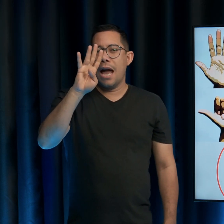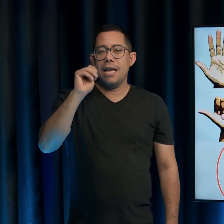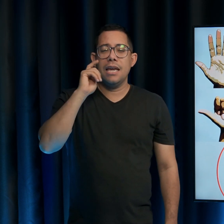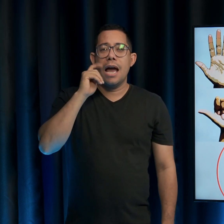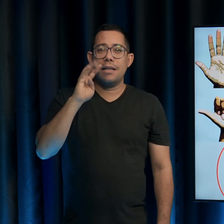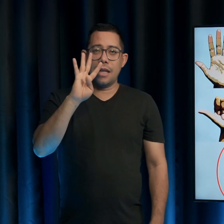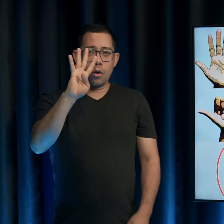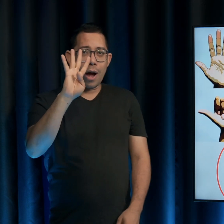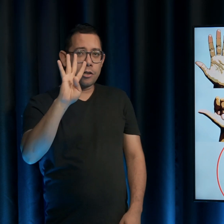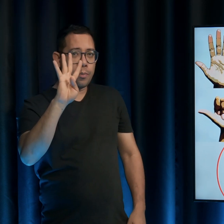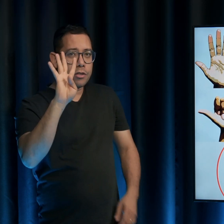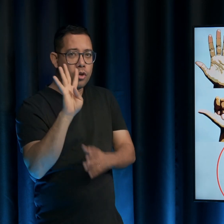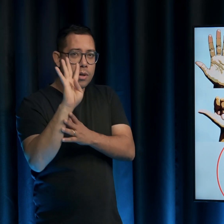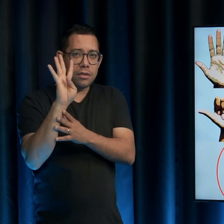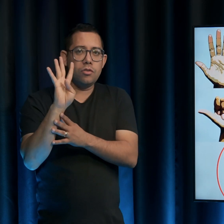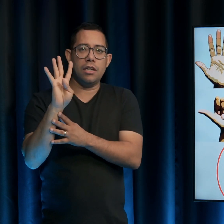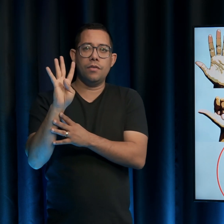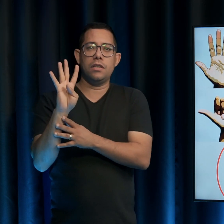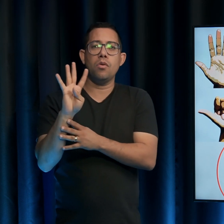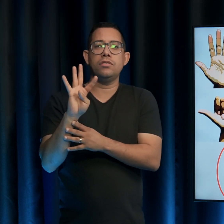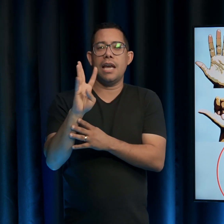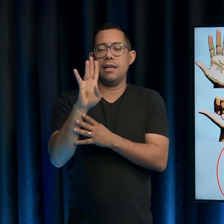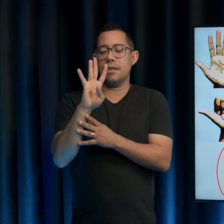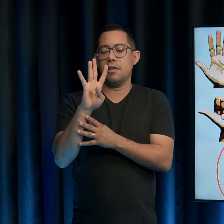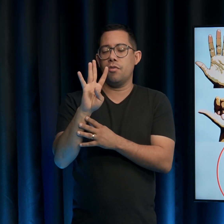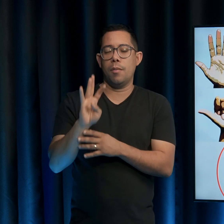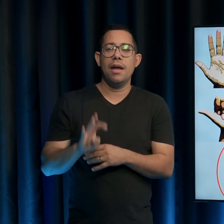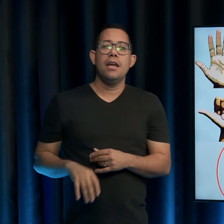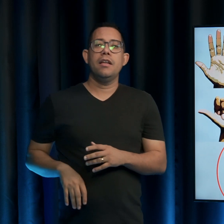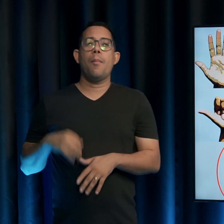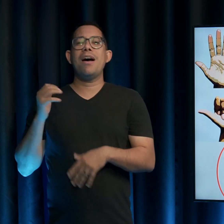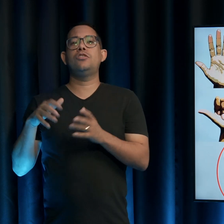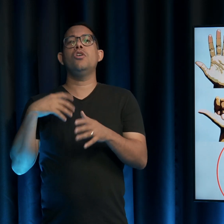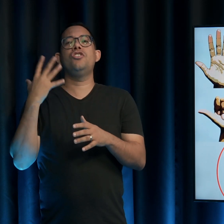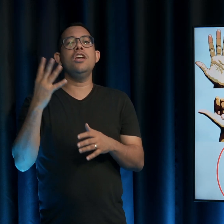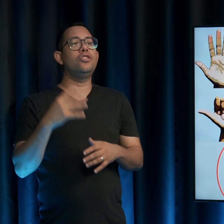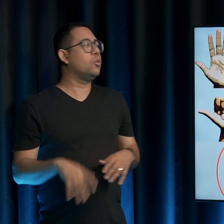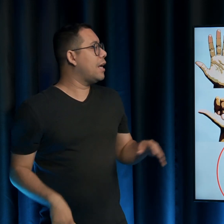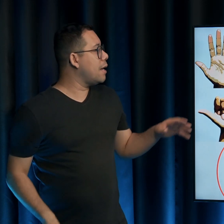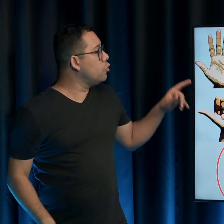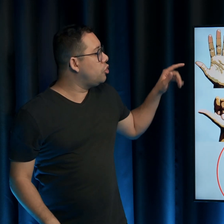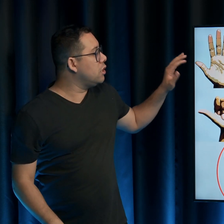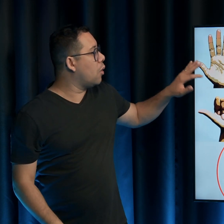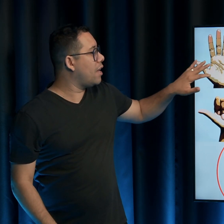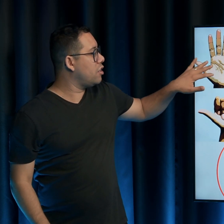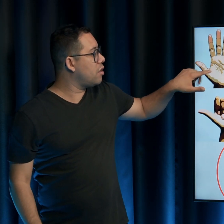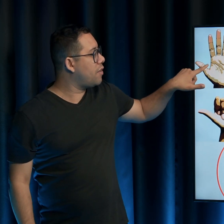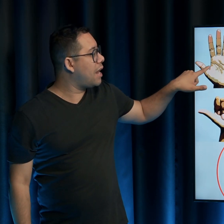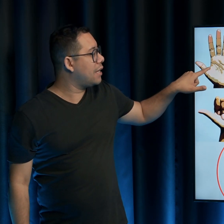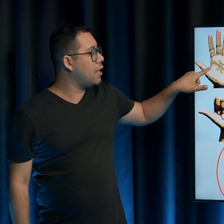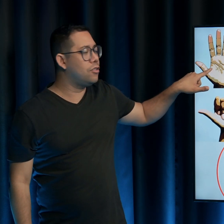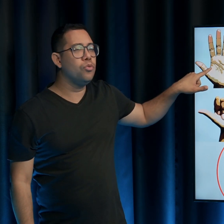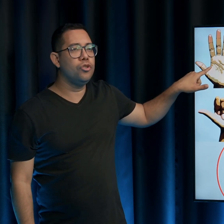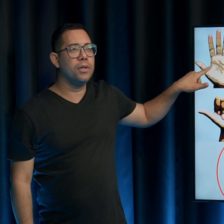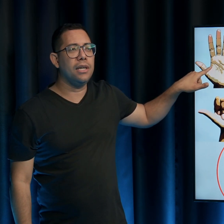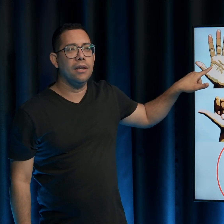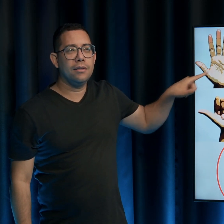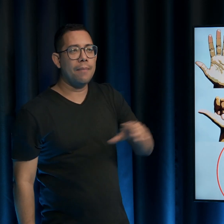aí até 4 pessoas, isso aqui você consegue dessa forma. Passou disso, aí é multidão, aí a gente vai falar que é esse último aqui, tá? Mas,